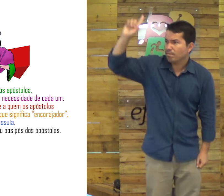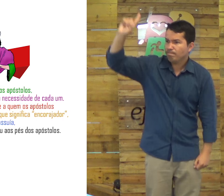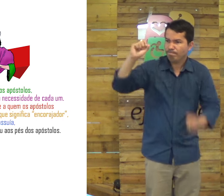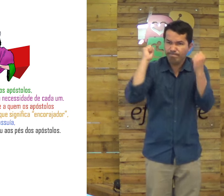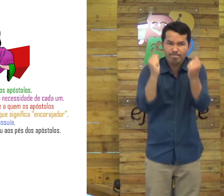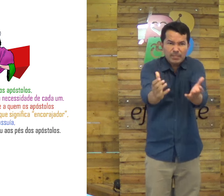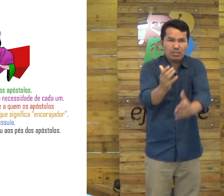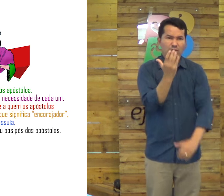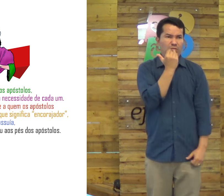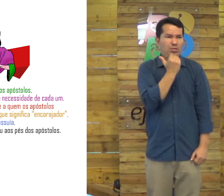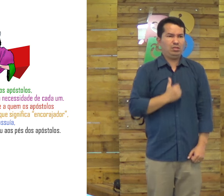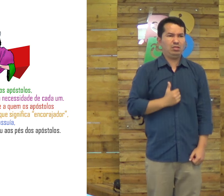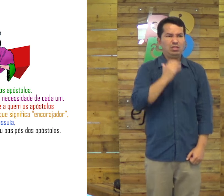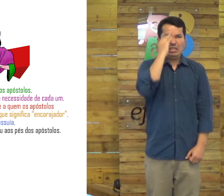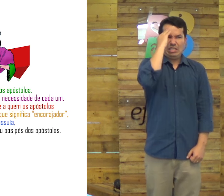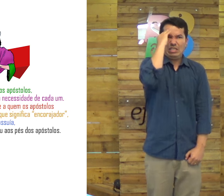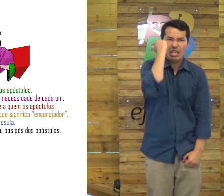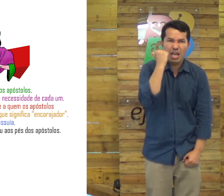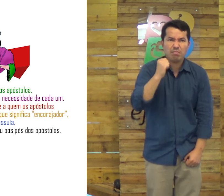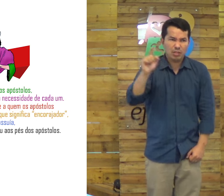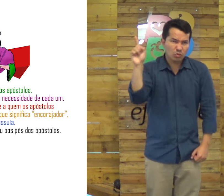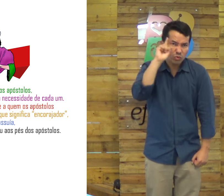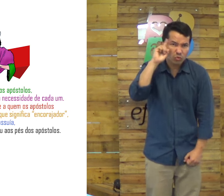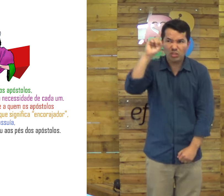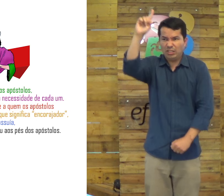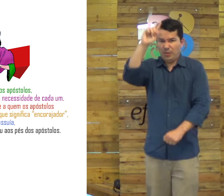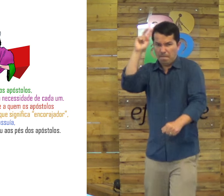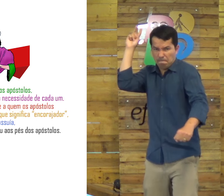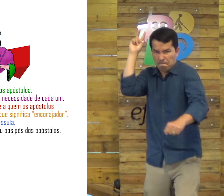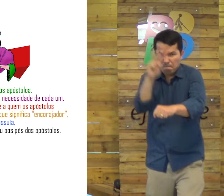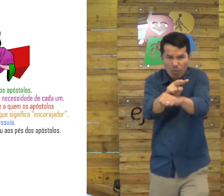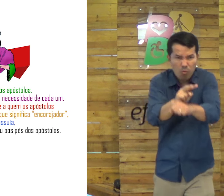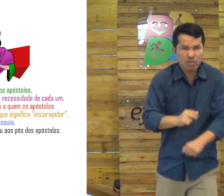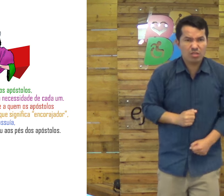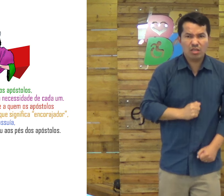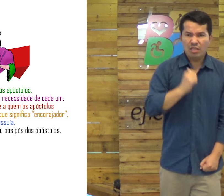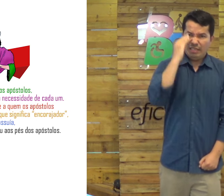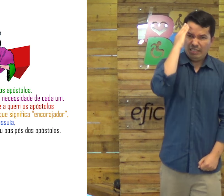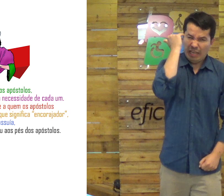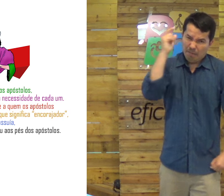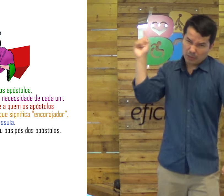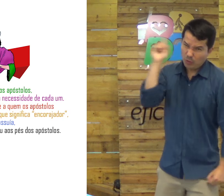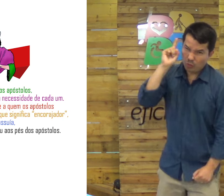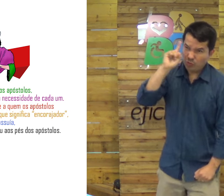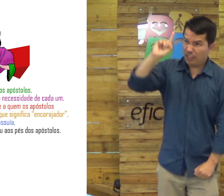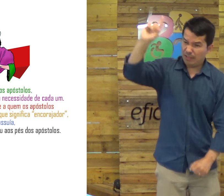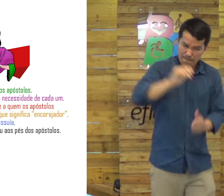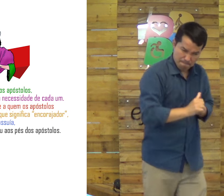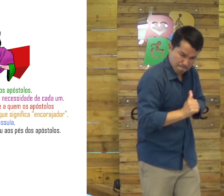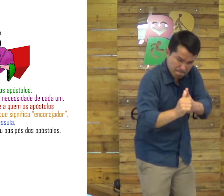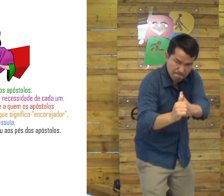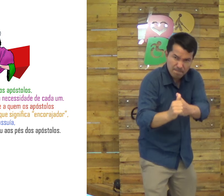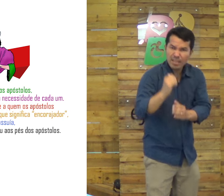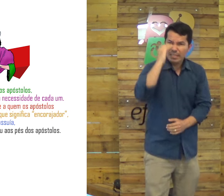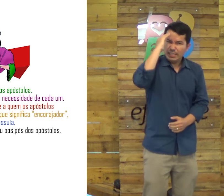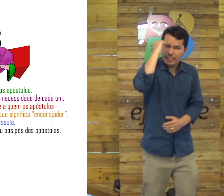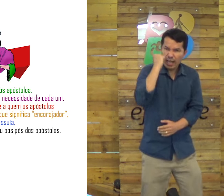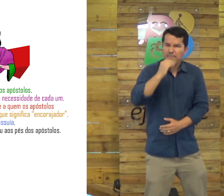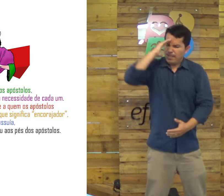E ele sabia que Deus, com certeza, no dia da manhã, daria o que ele precisasse. Ele daria alimento, daria o cuidado, ele ganharia a sua